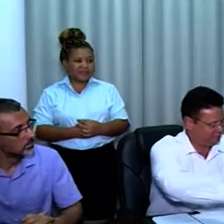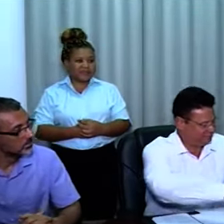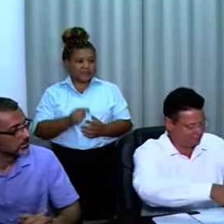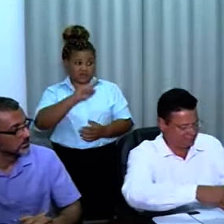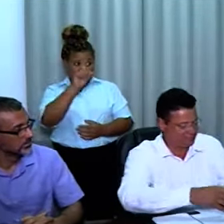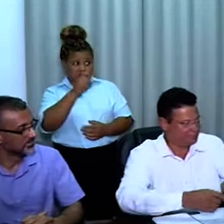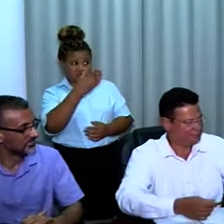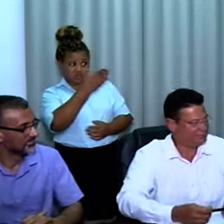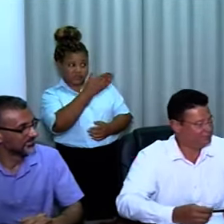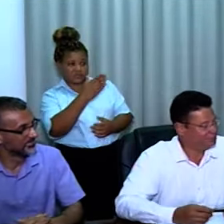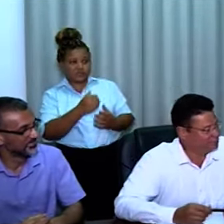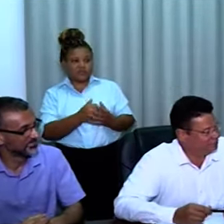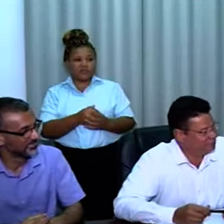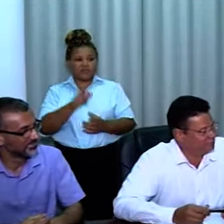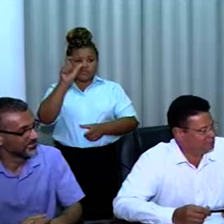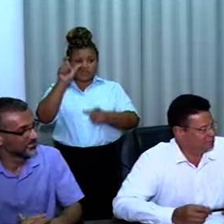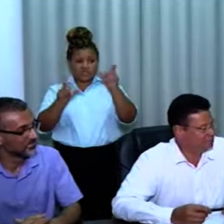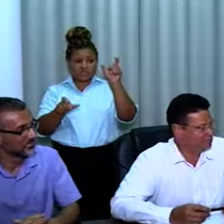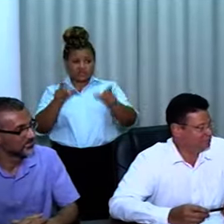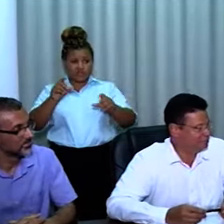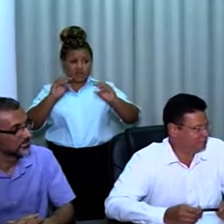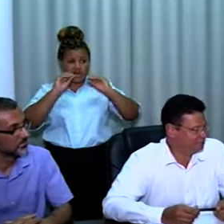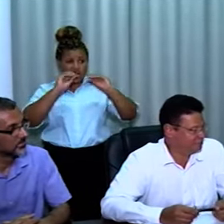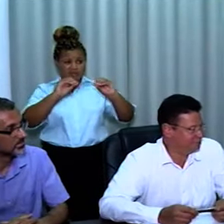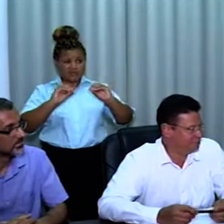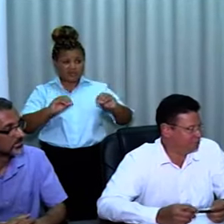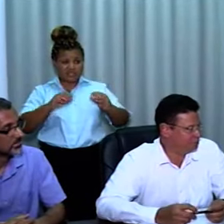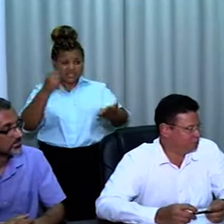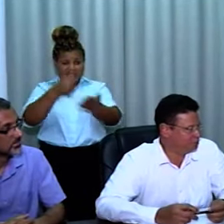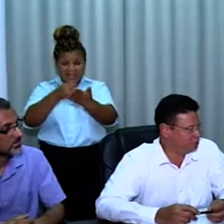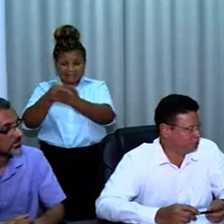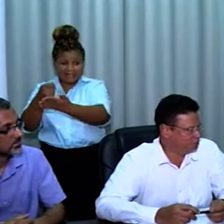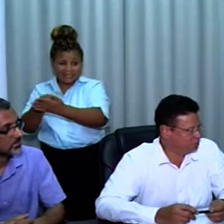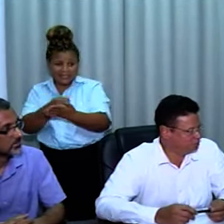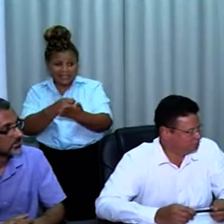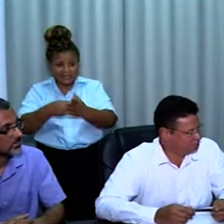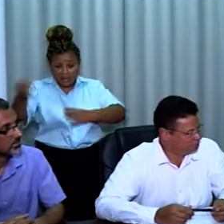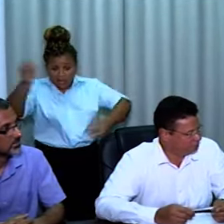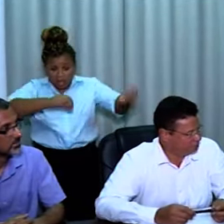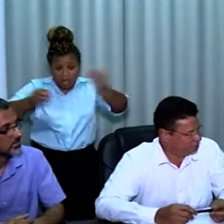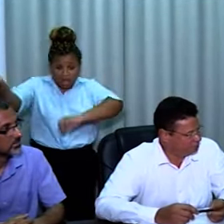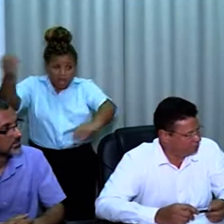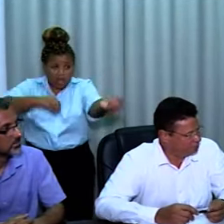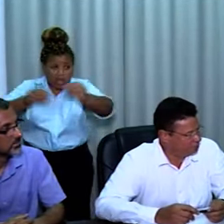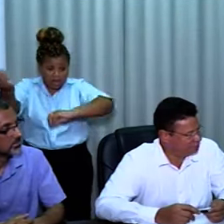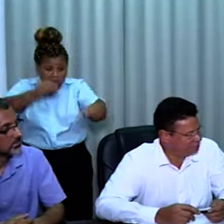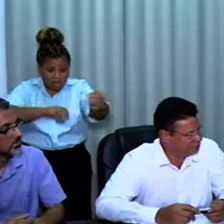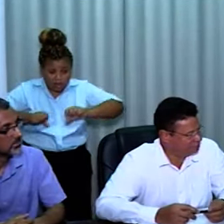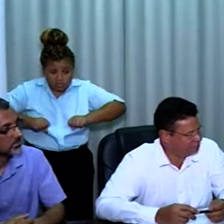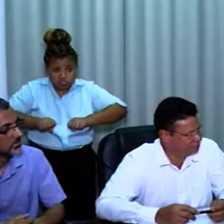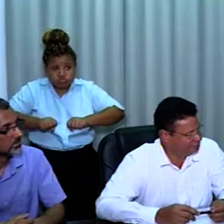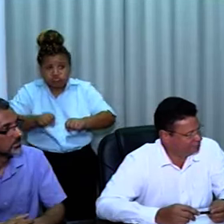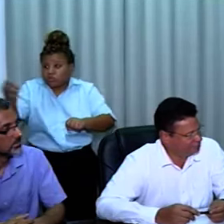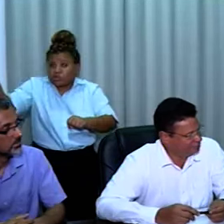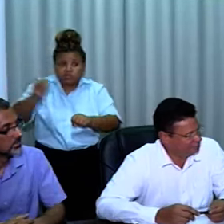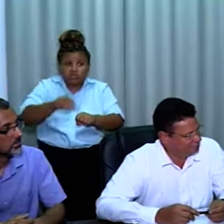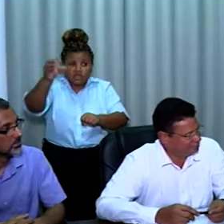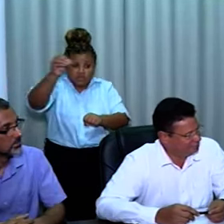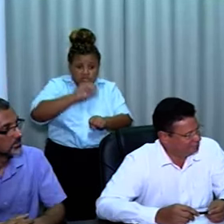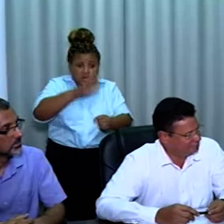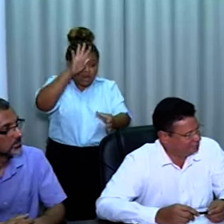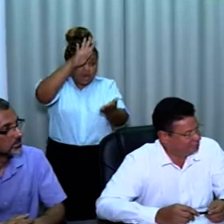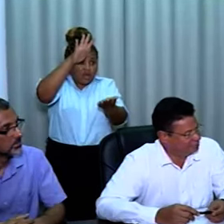quelque chose dans la boutique, une situation panic buying, sanitizer qui finit d'après ce qui est tout pharmacie, parce que